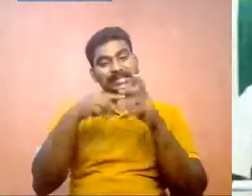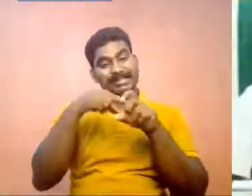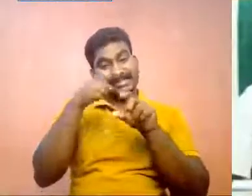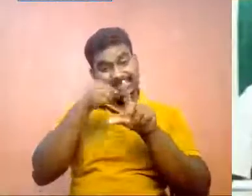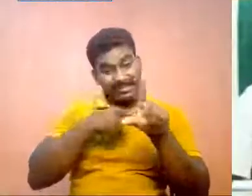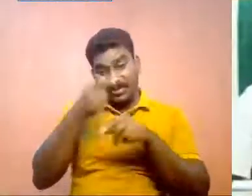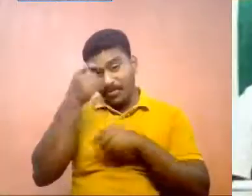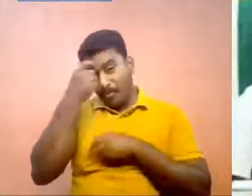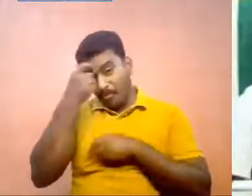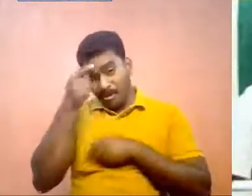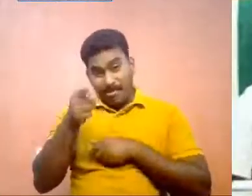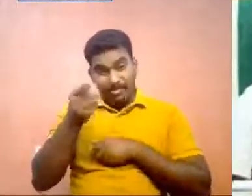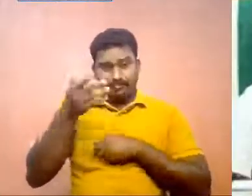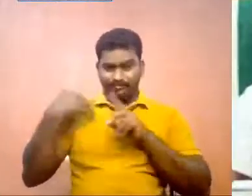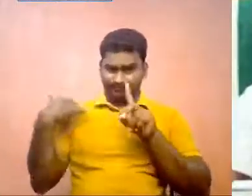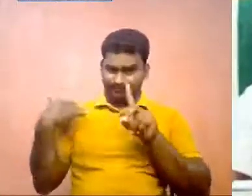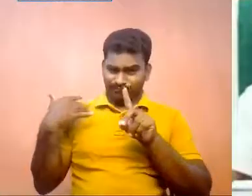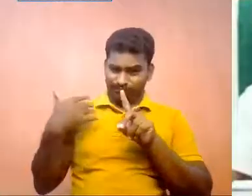ചികിത്സിക്കുന്നവർ,